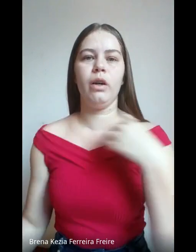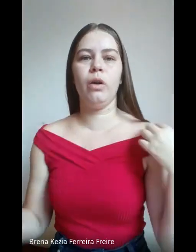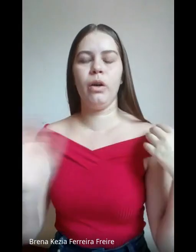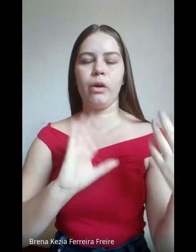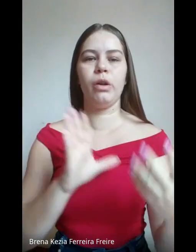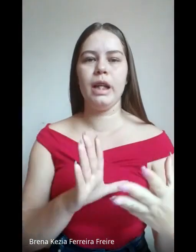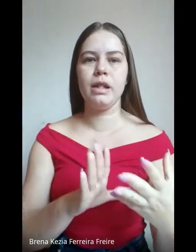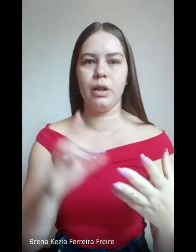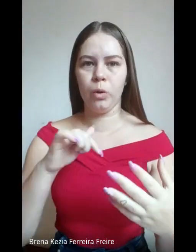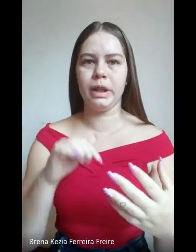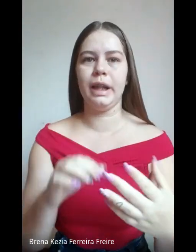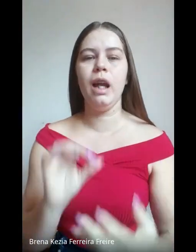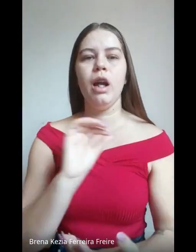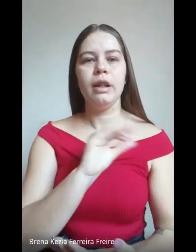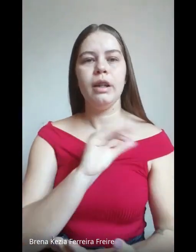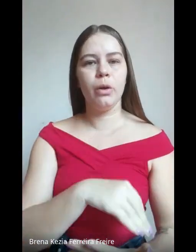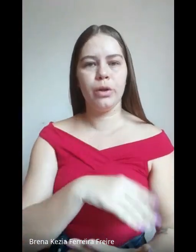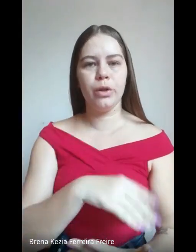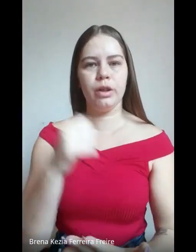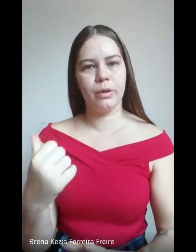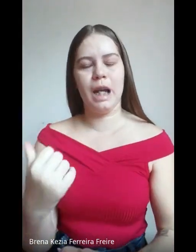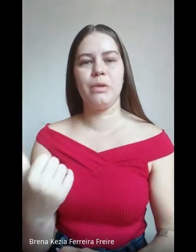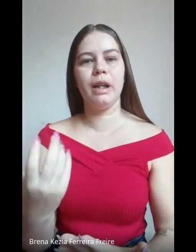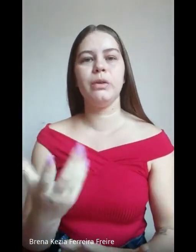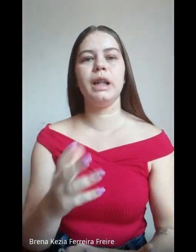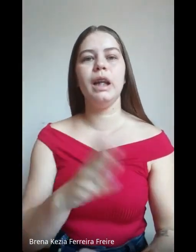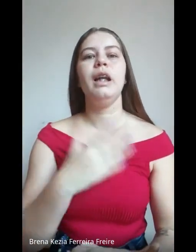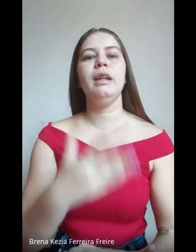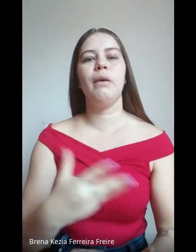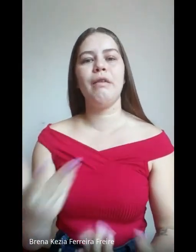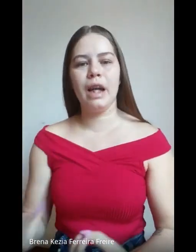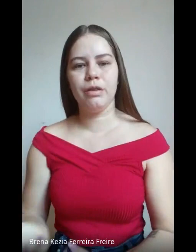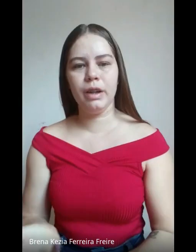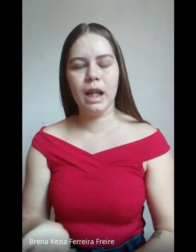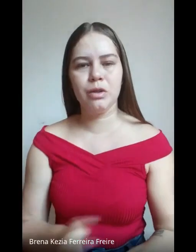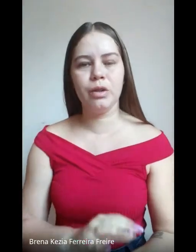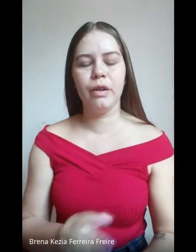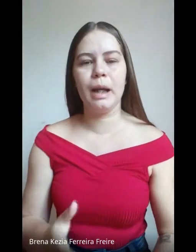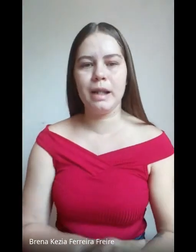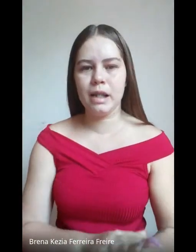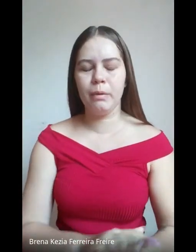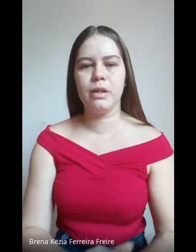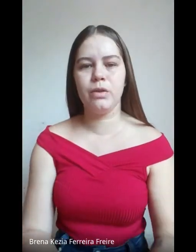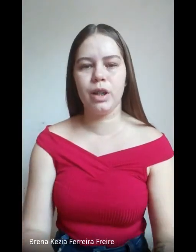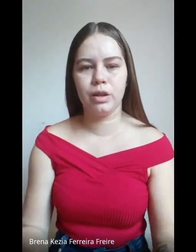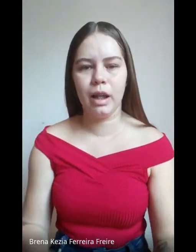eu coloquei assim, ontem, né? Que hoje, no caso era ontem, não haverá atividade. Onde foi que apareceu isso, gente? É João